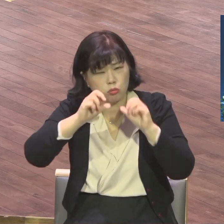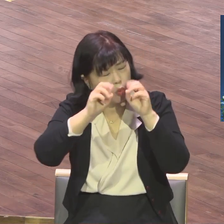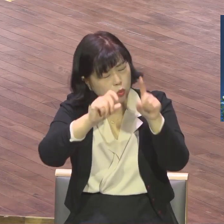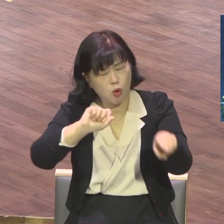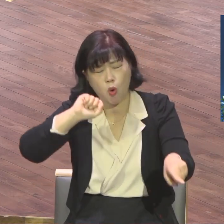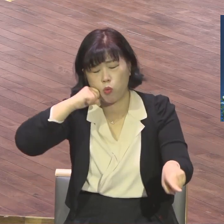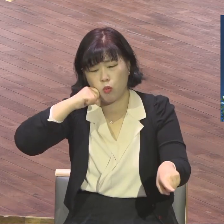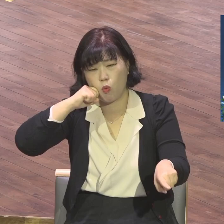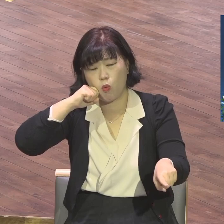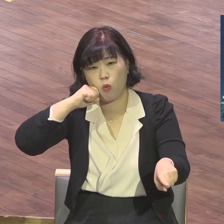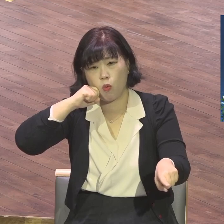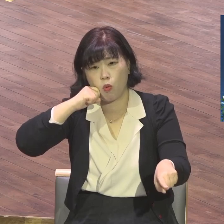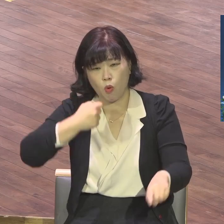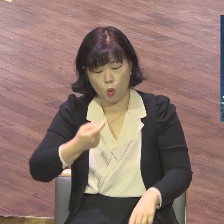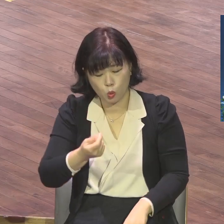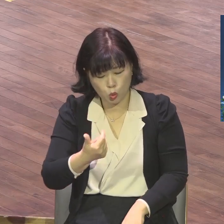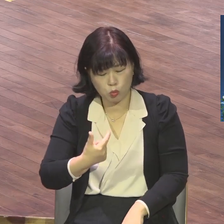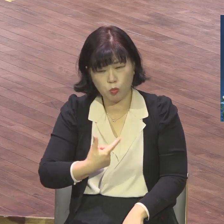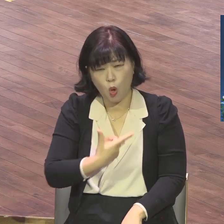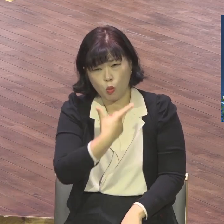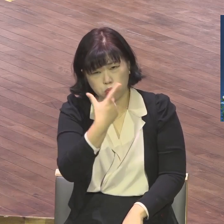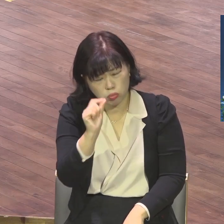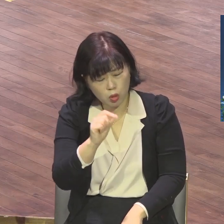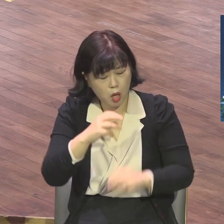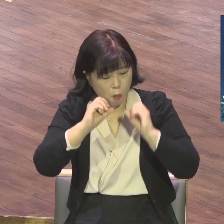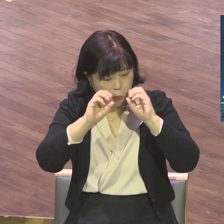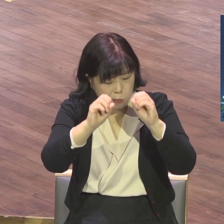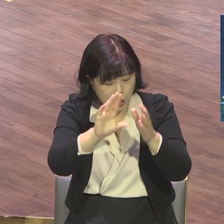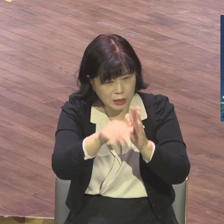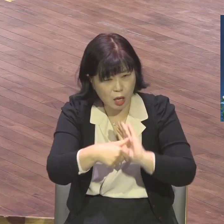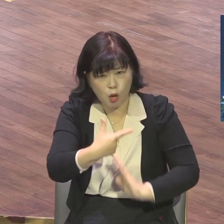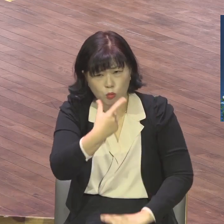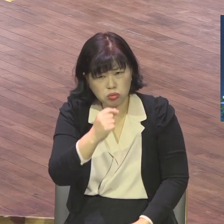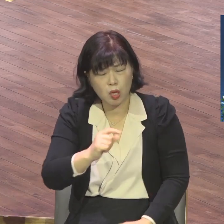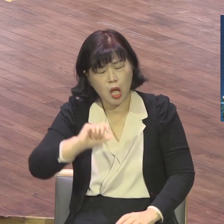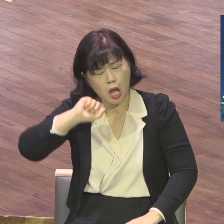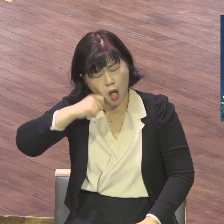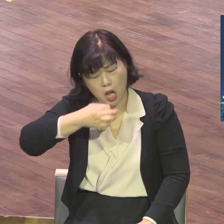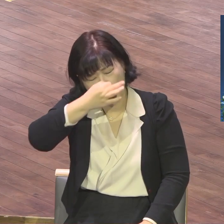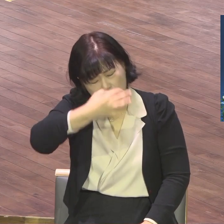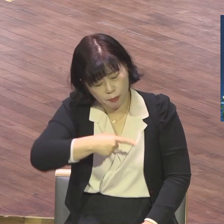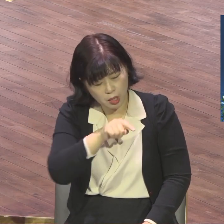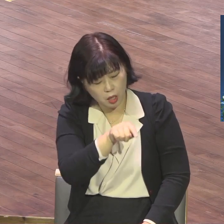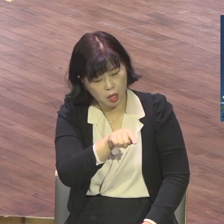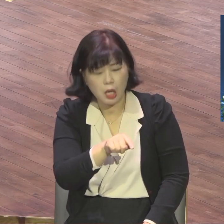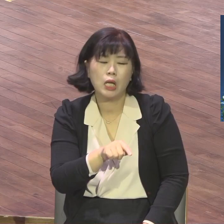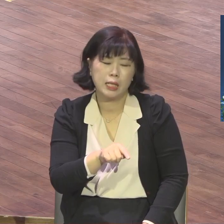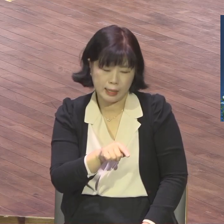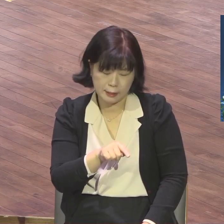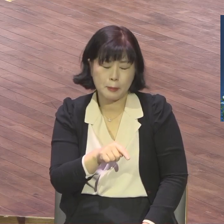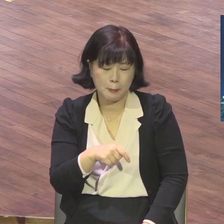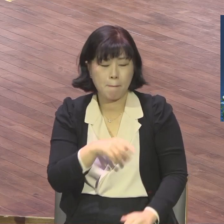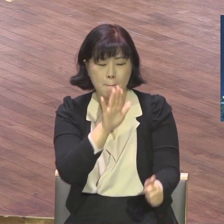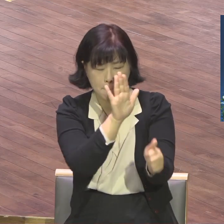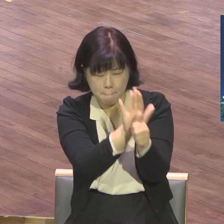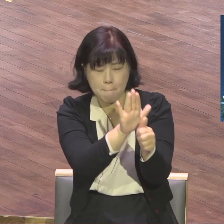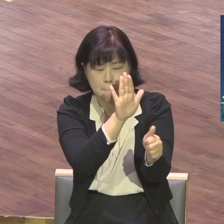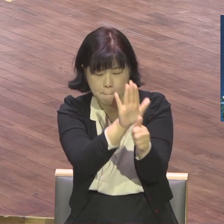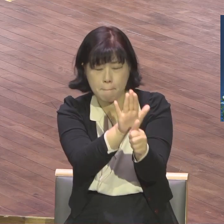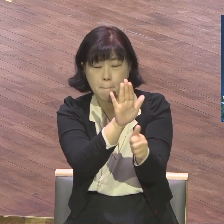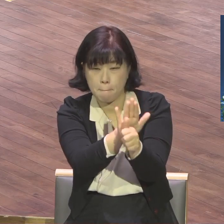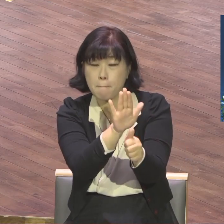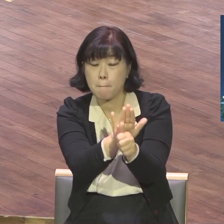이제는 이제 뭐가 부족해서 내가 선교하는데 힘들다 하는 말이 없을 정도로 그 싹 다 그렇게 그